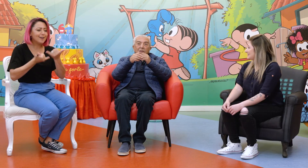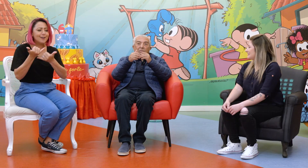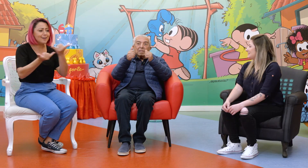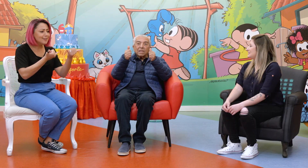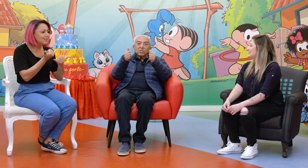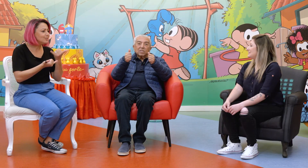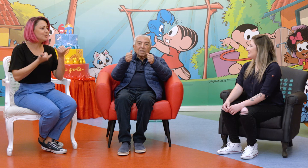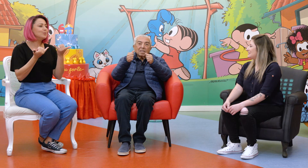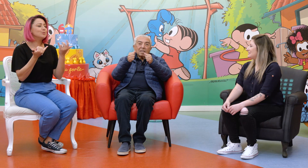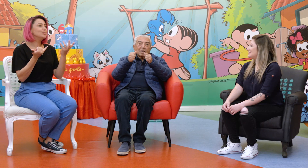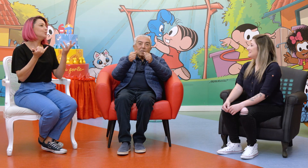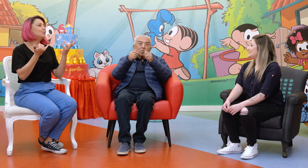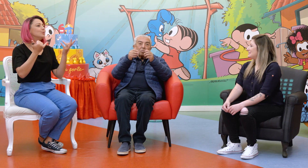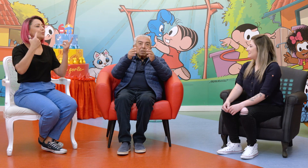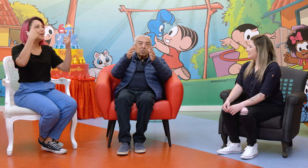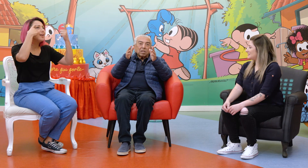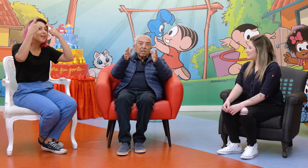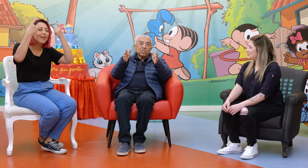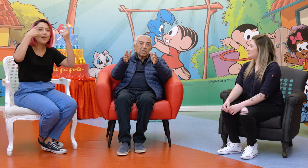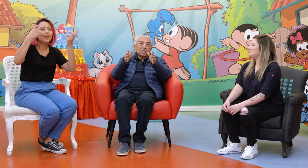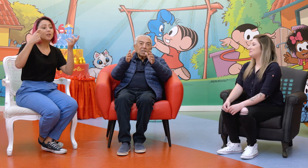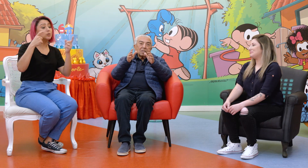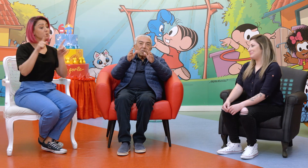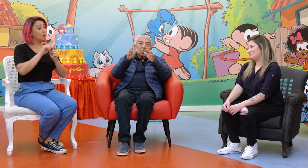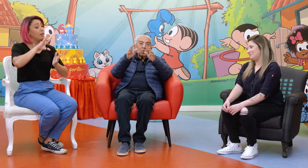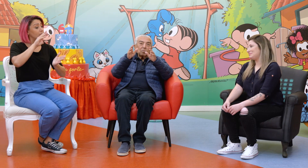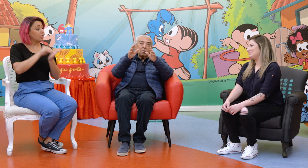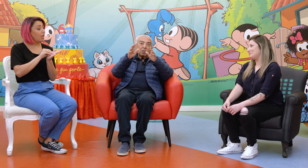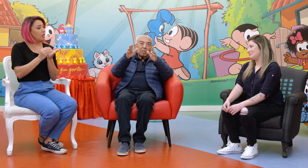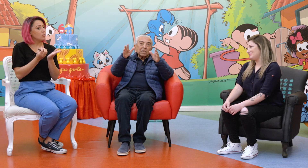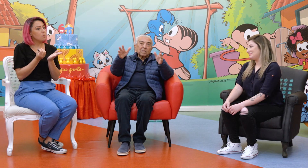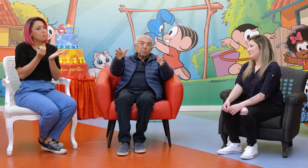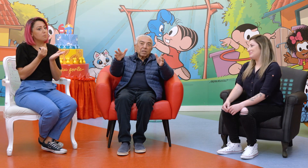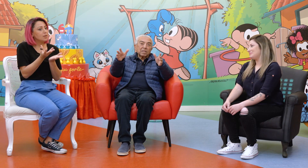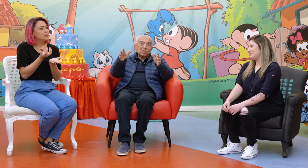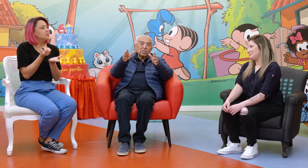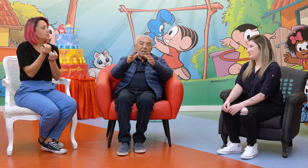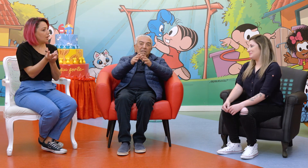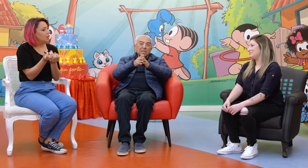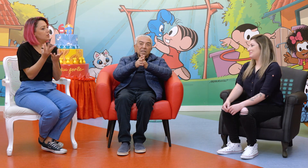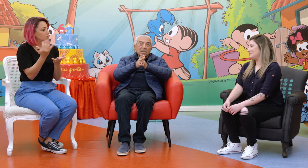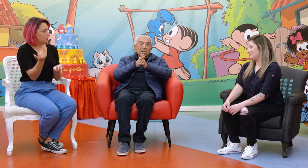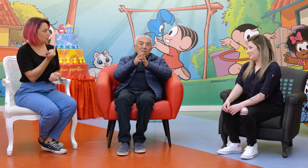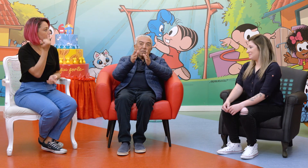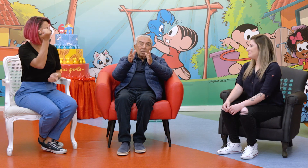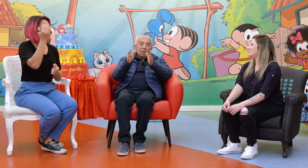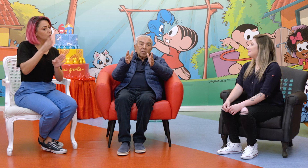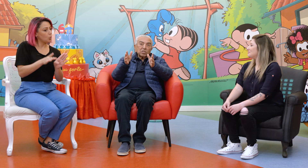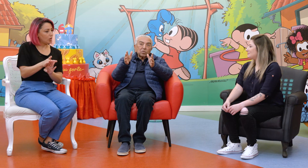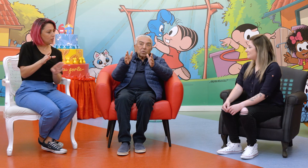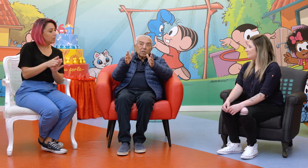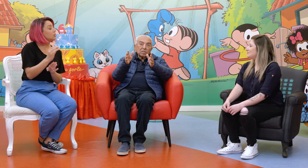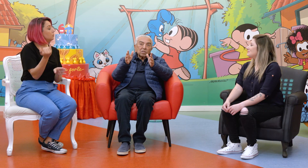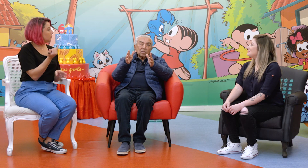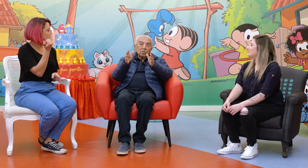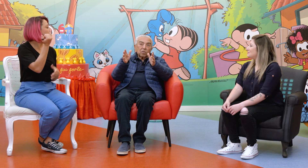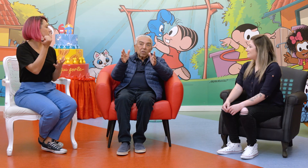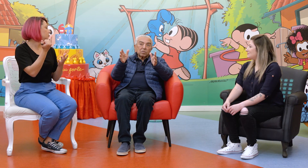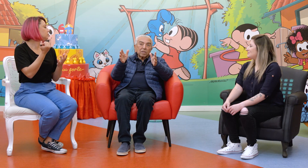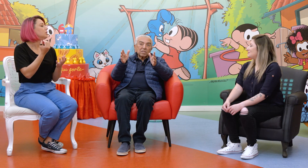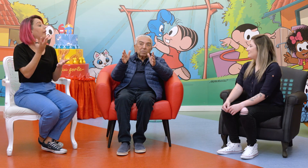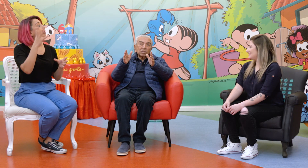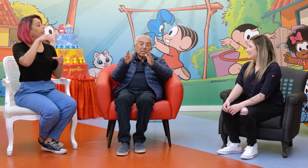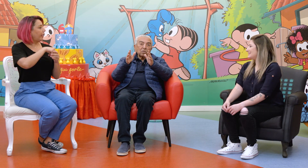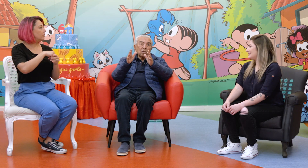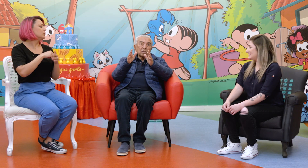com fantasia, com mensagens, com uma orientação para a criançada. Lógico, no que